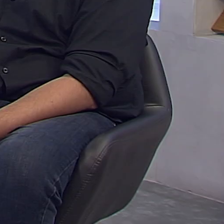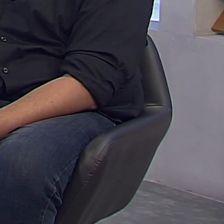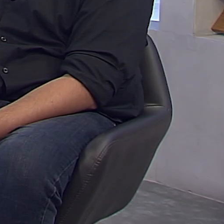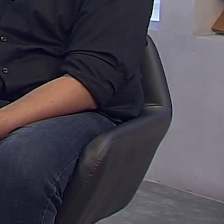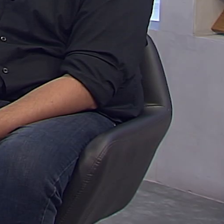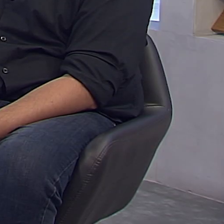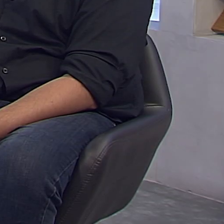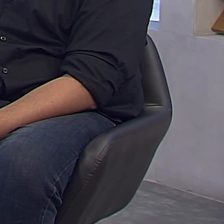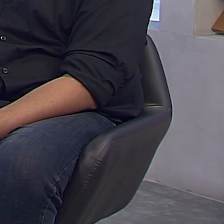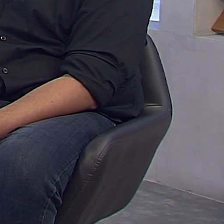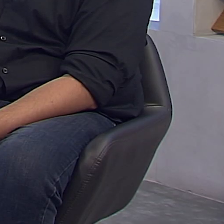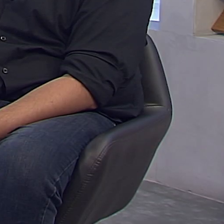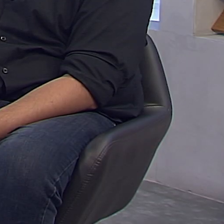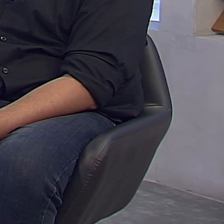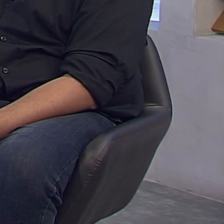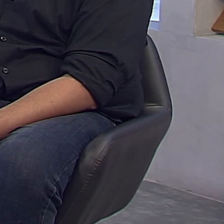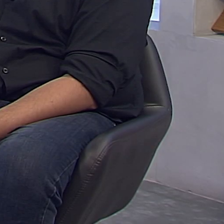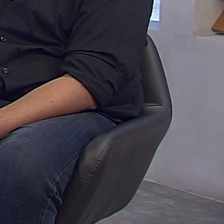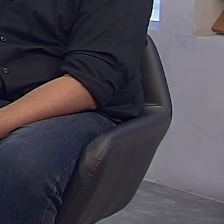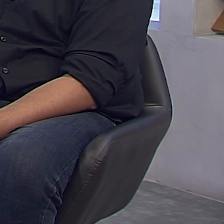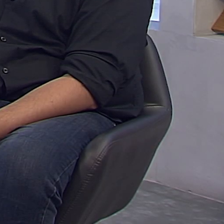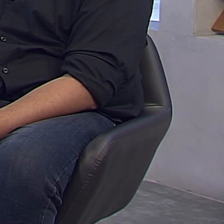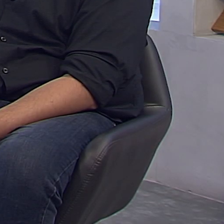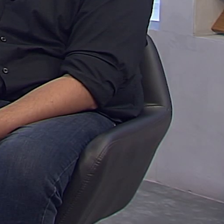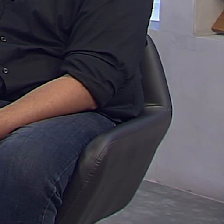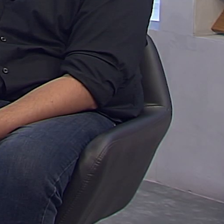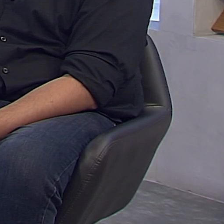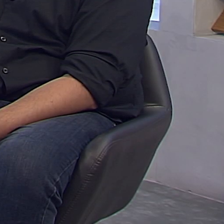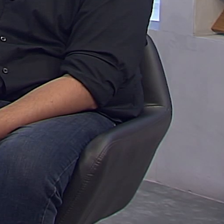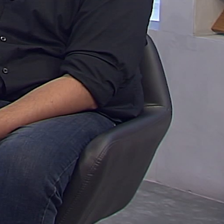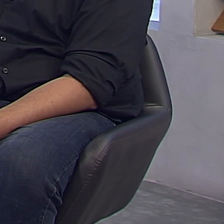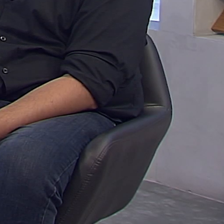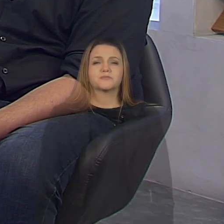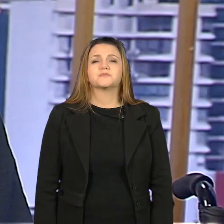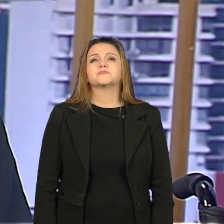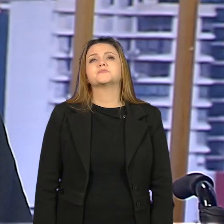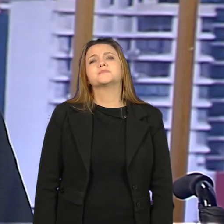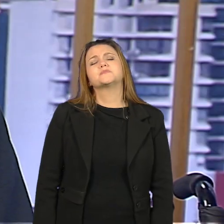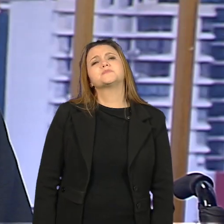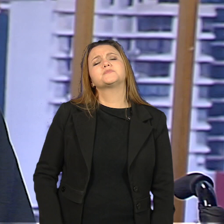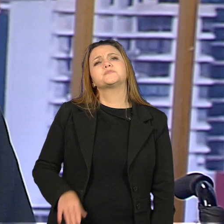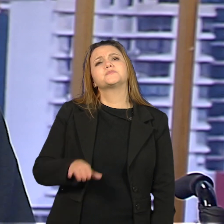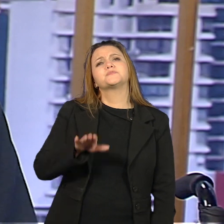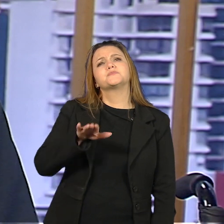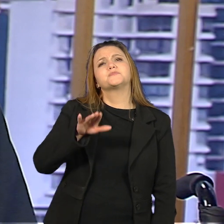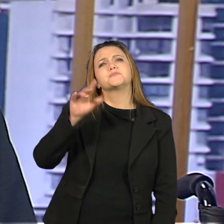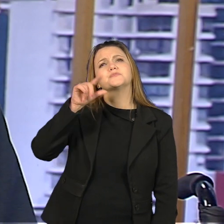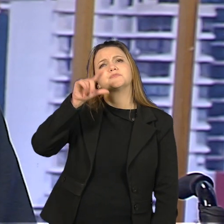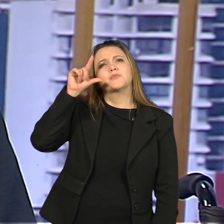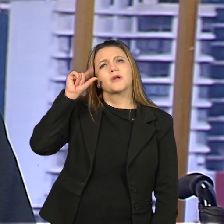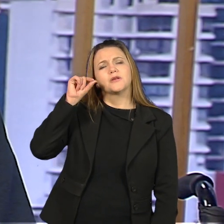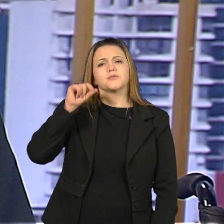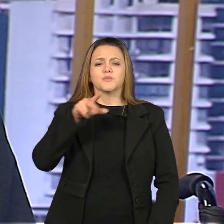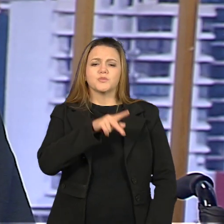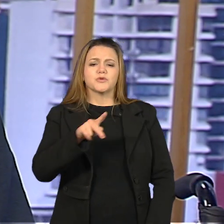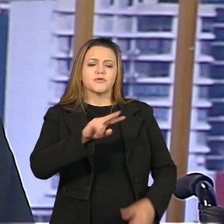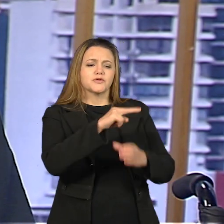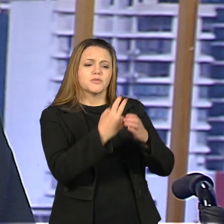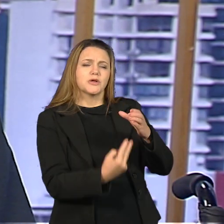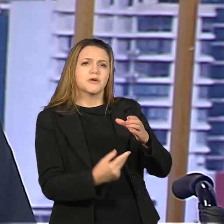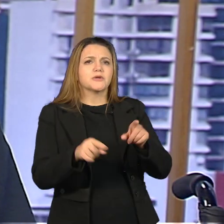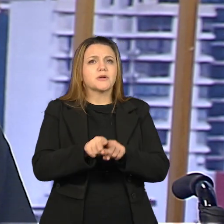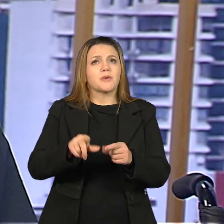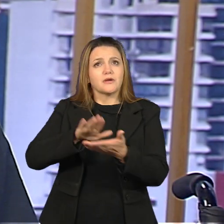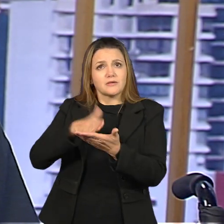mundo. Então, quando tem essa aquisição bilíngue antes, isso é muito importante. Ô, Kátia, tanto os professores bilíngue